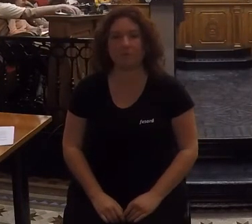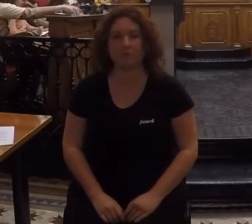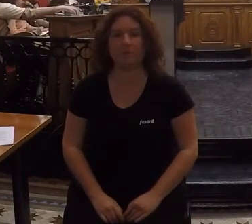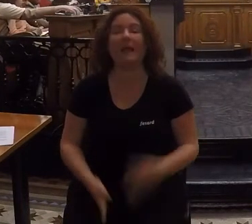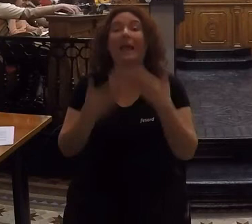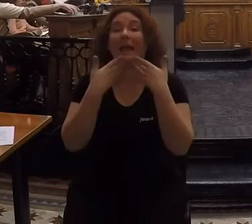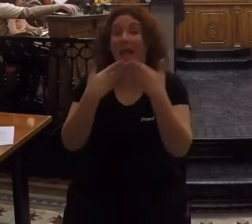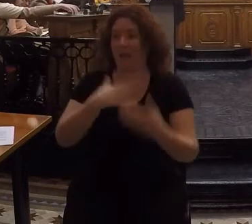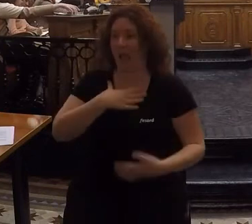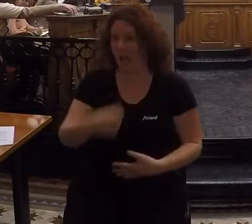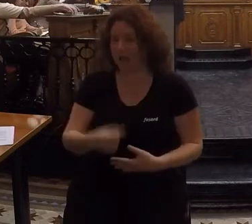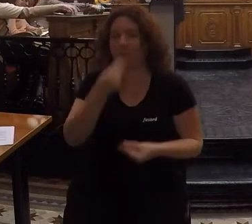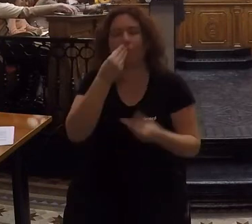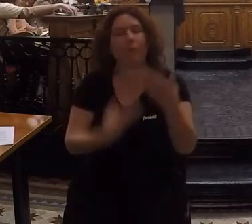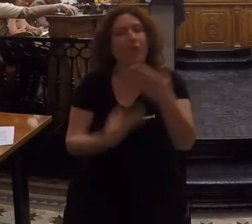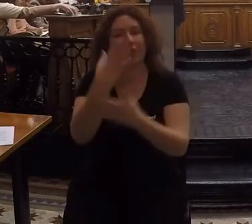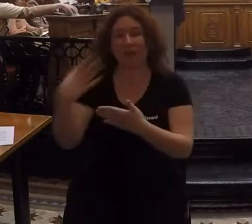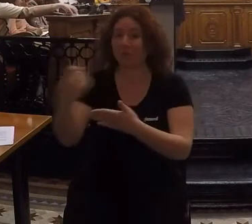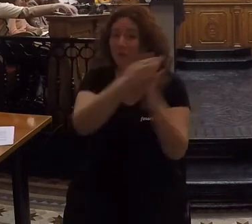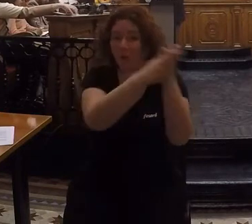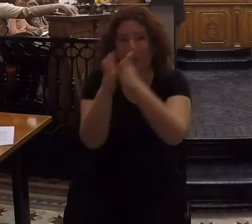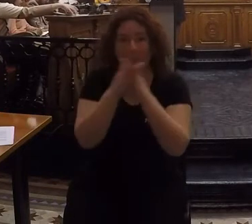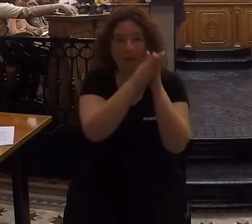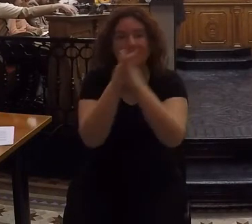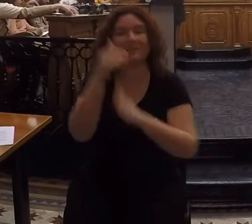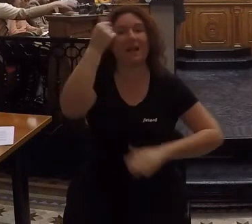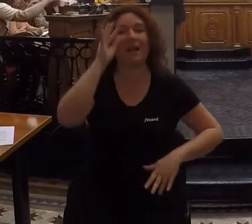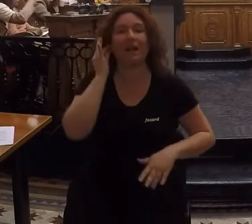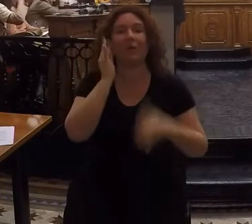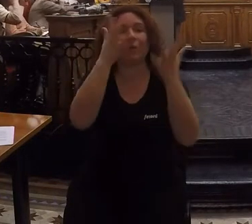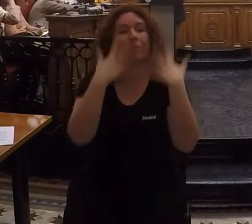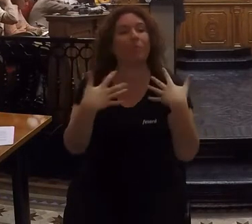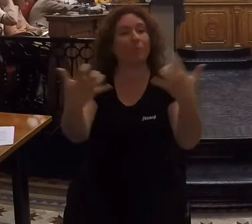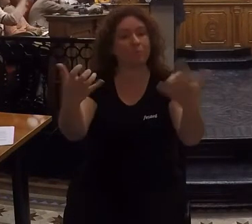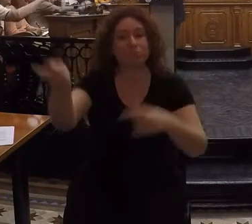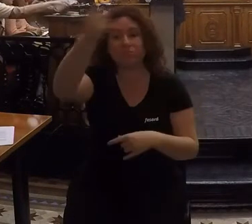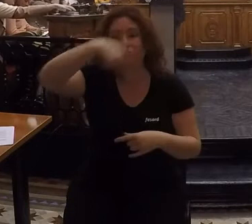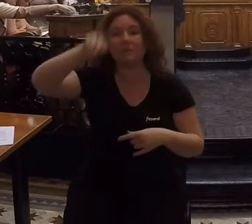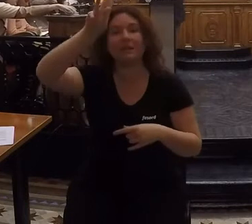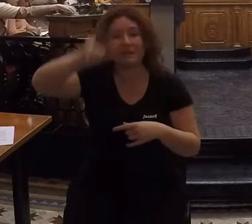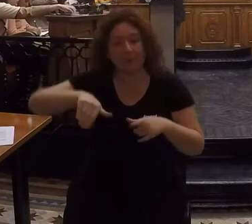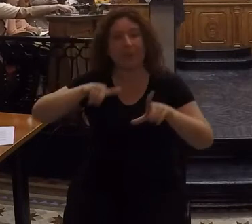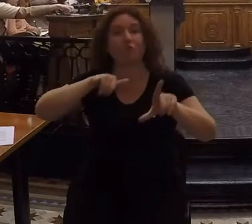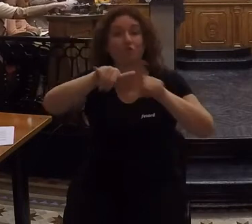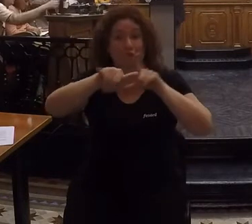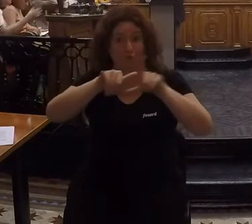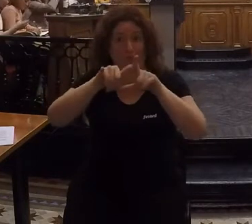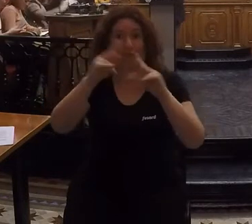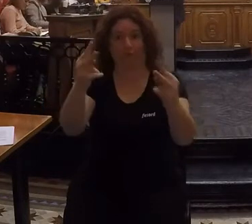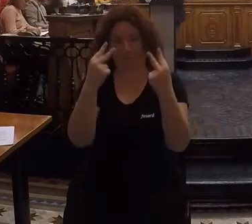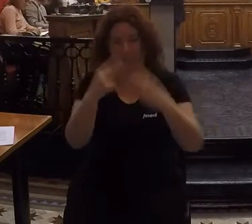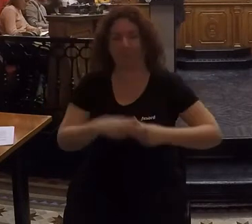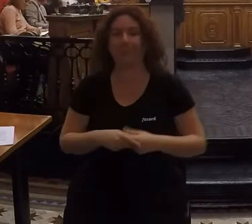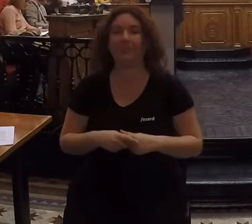Gracias, señor alcalde. Buenos días, compañeros y compañeras de corporación, público asistente y público que nos sigue a través de YouTube. Bien,